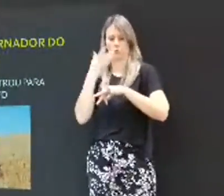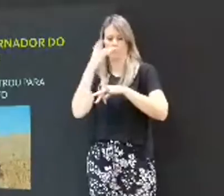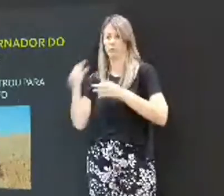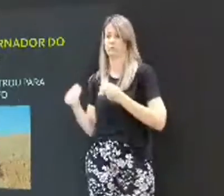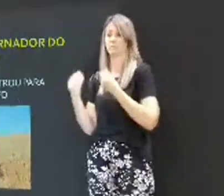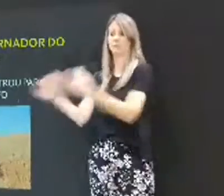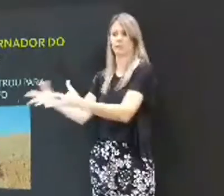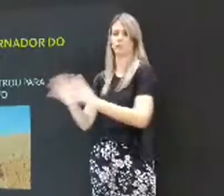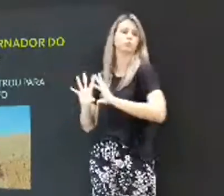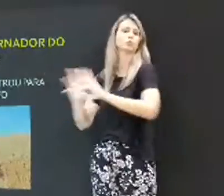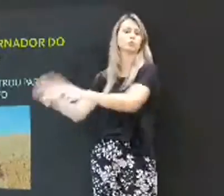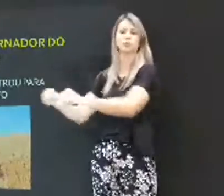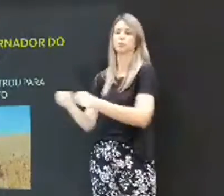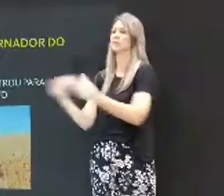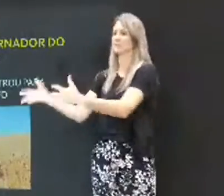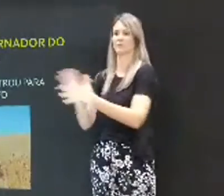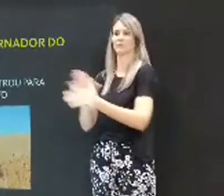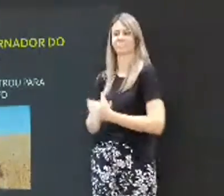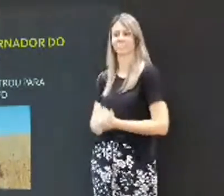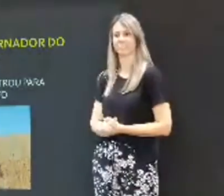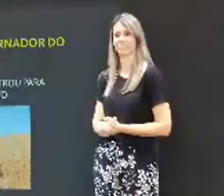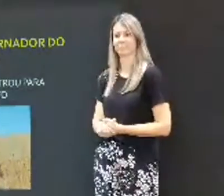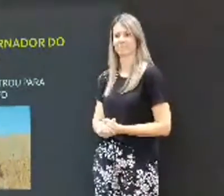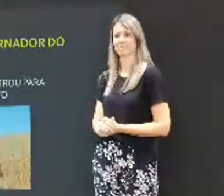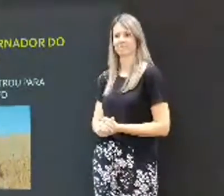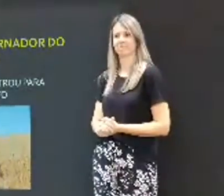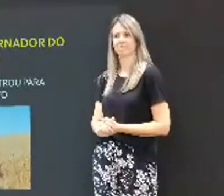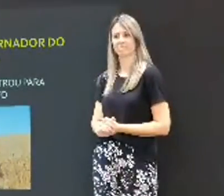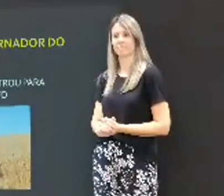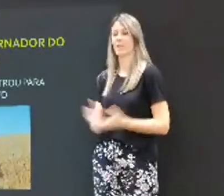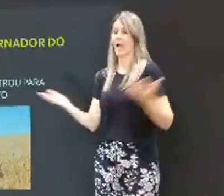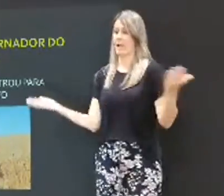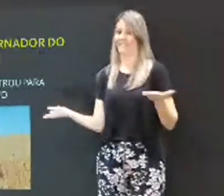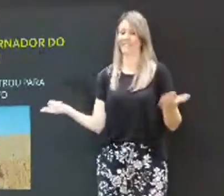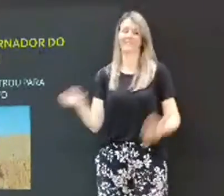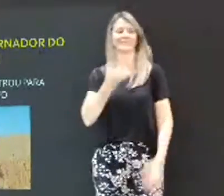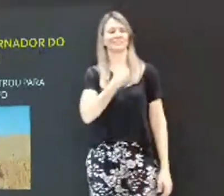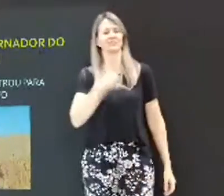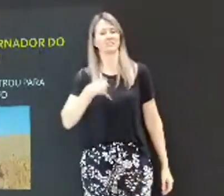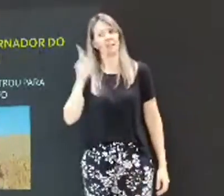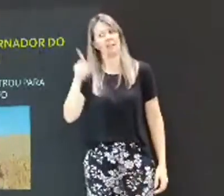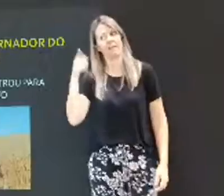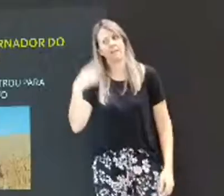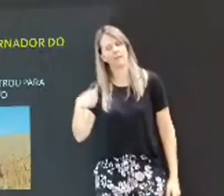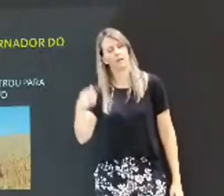especiais, que simbolizava, né? Tinha a ver com o cargo que ele estava assumindo.